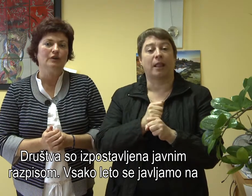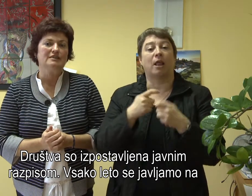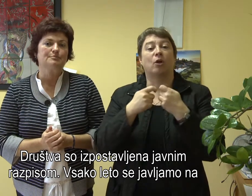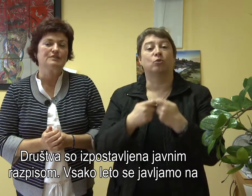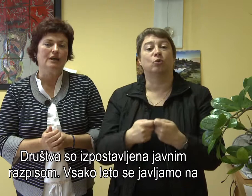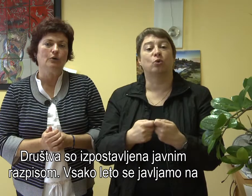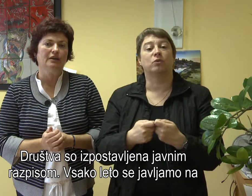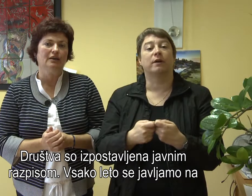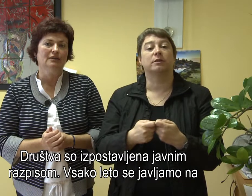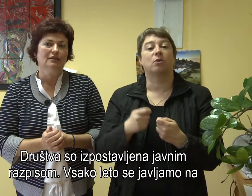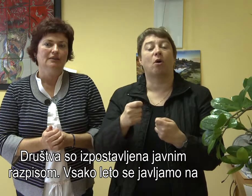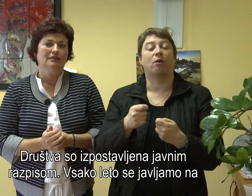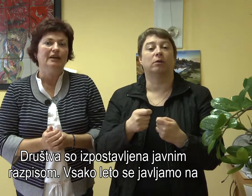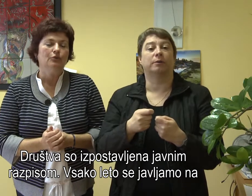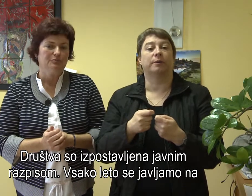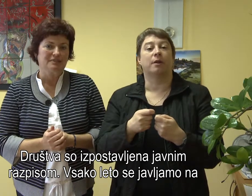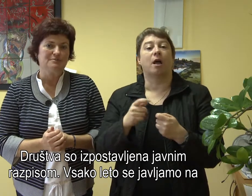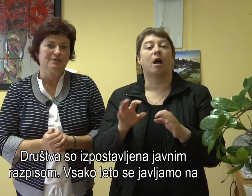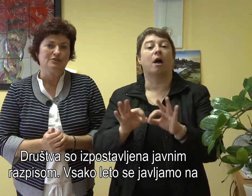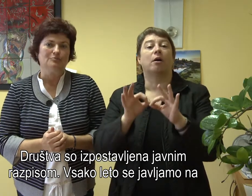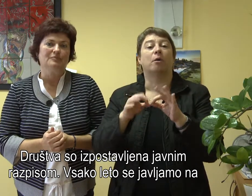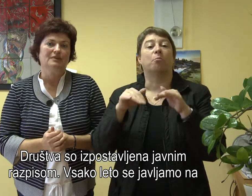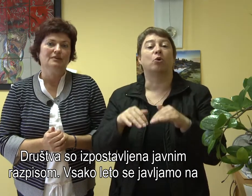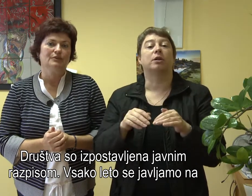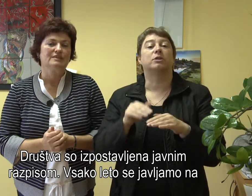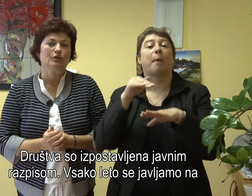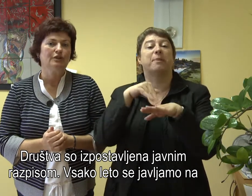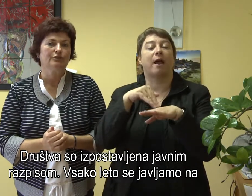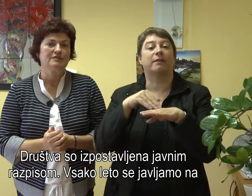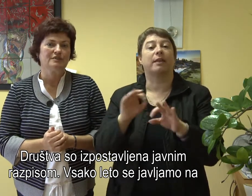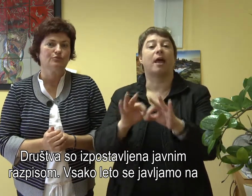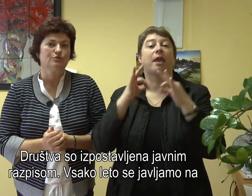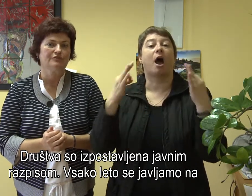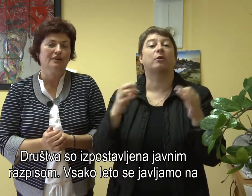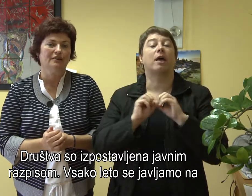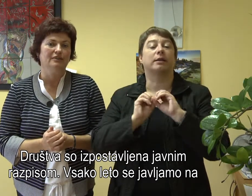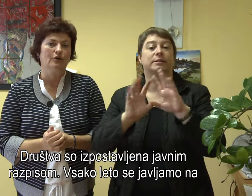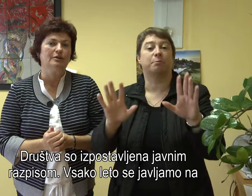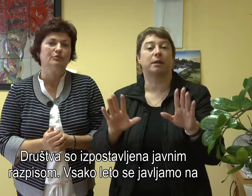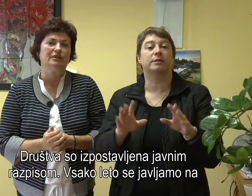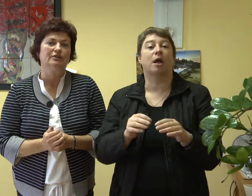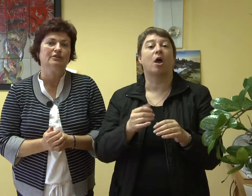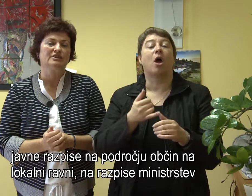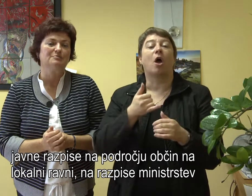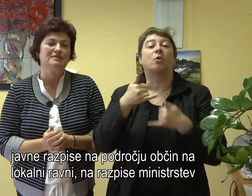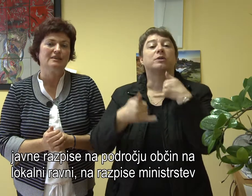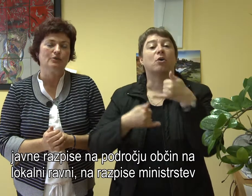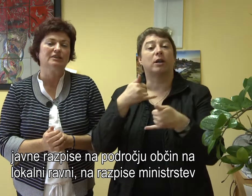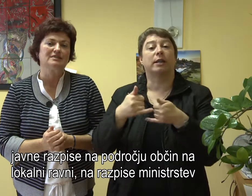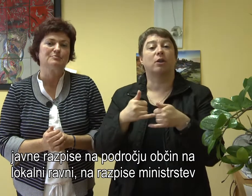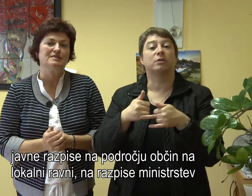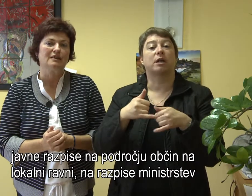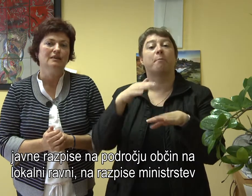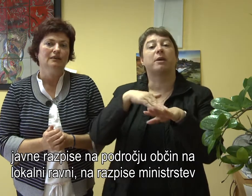so izpostavljena javnim razpisom. Vsako leto se društva javljamo na razpise,